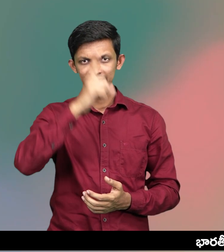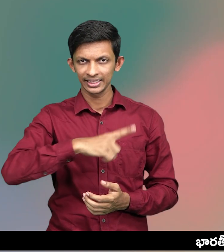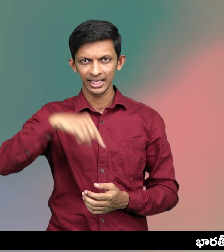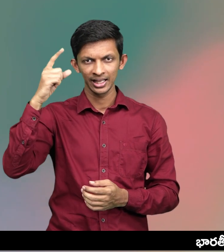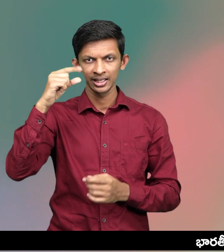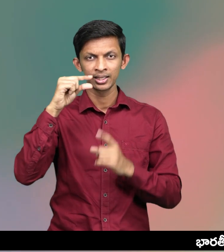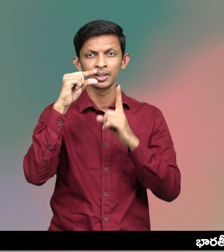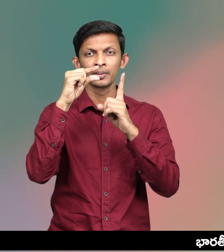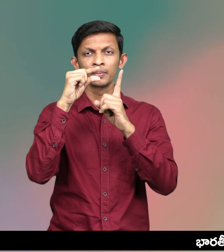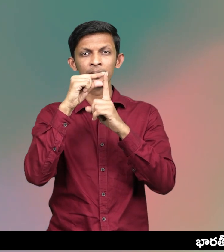భారతీయ ద్వీపకల్ప నదులు